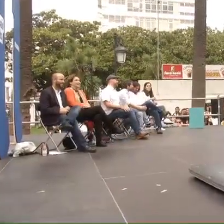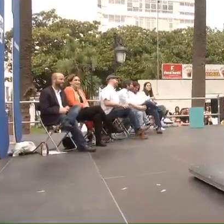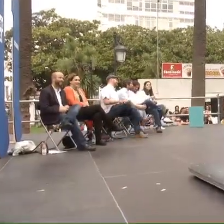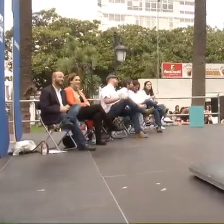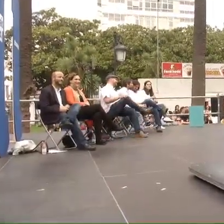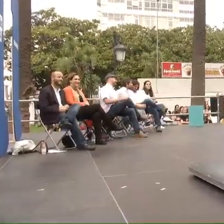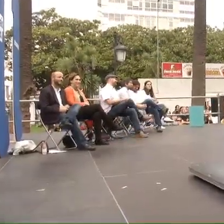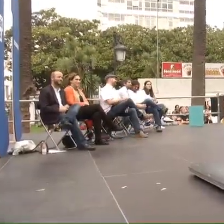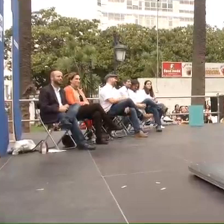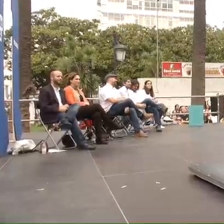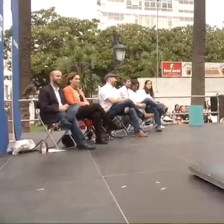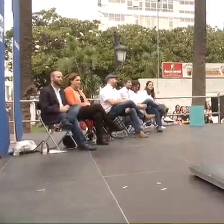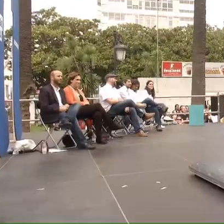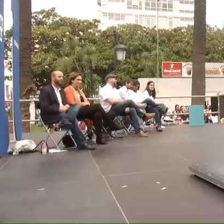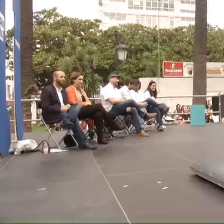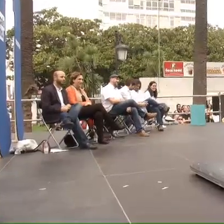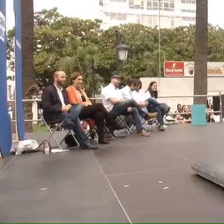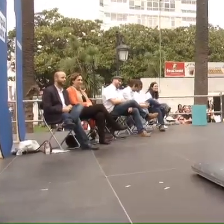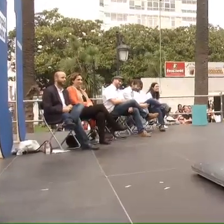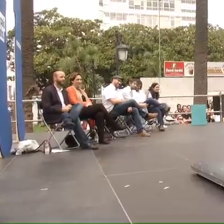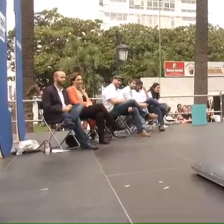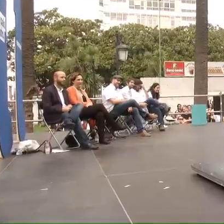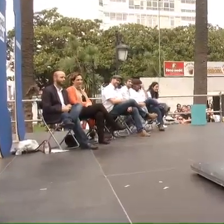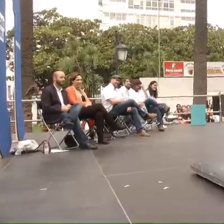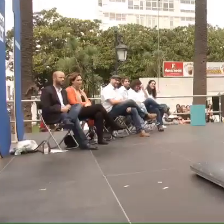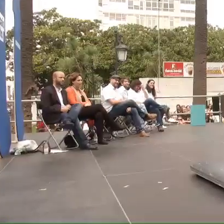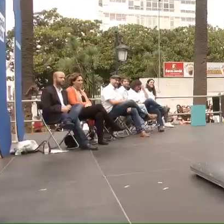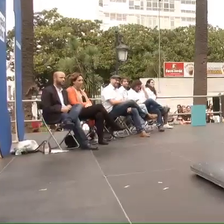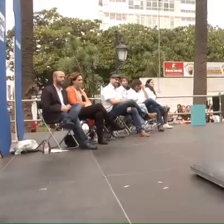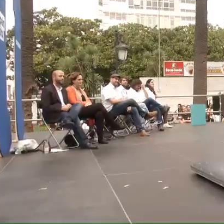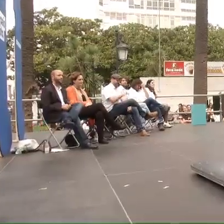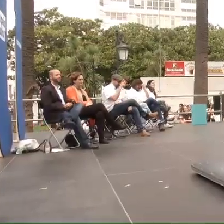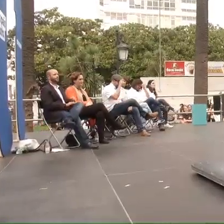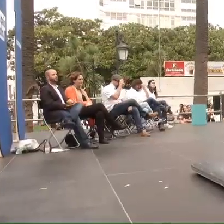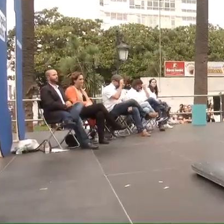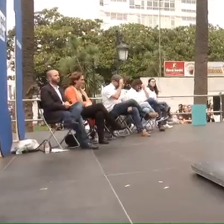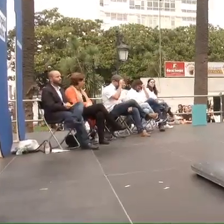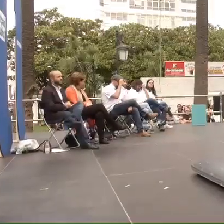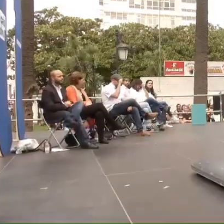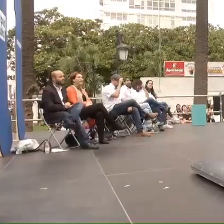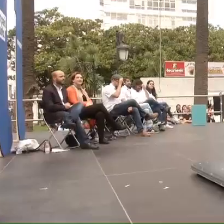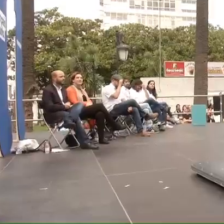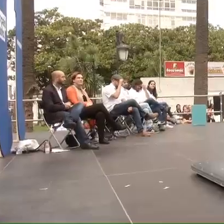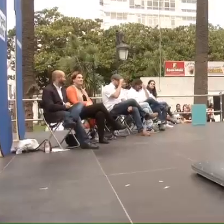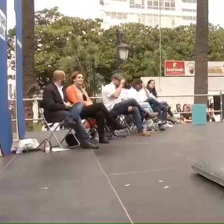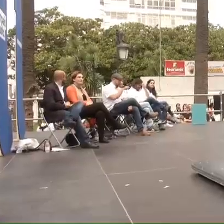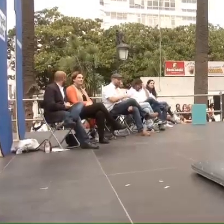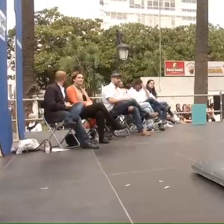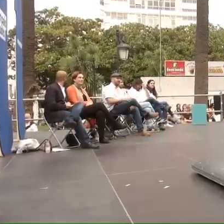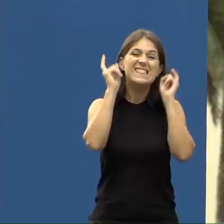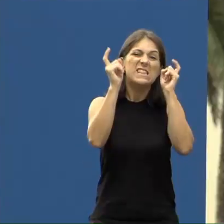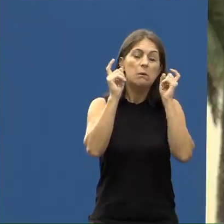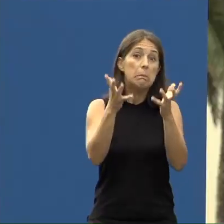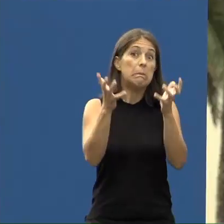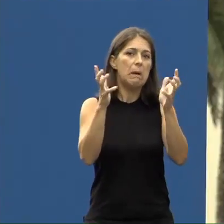Carlos Negreira, contovos, era alguén que foi alcalde da Coruña e que se presentou unhas eleccións hai pouco máis de ano e pico e pretendía gañar